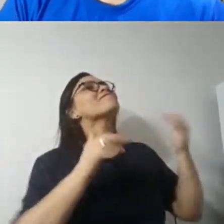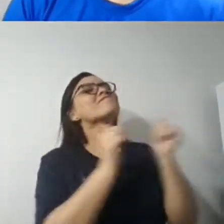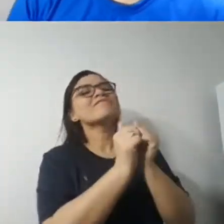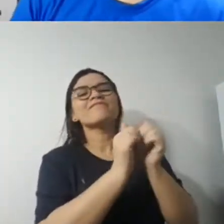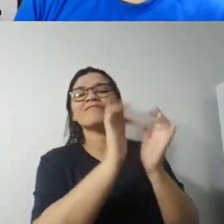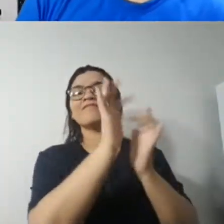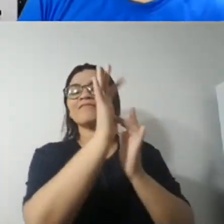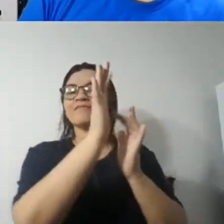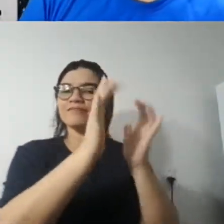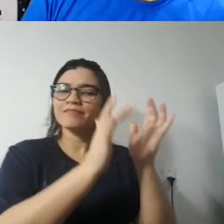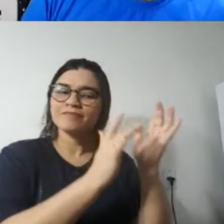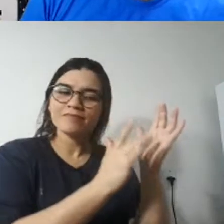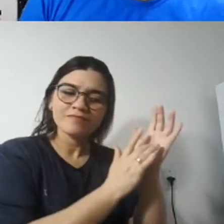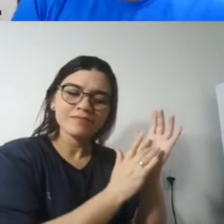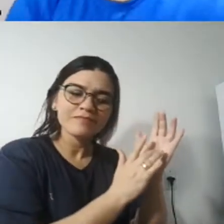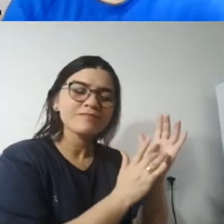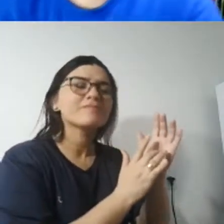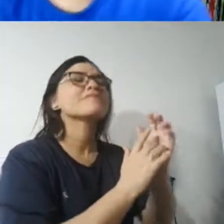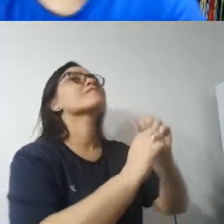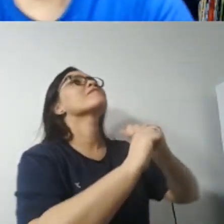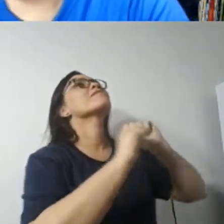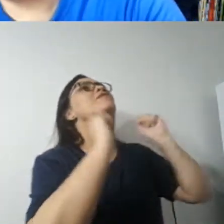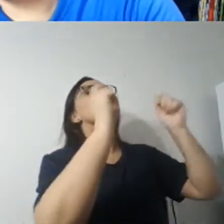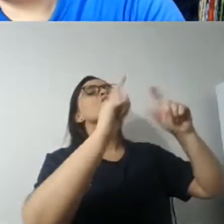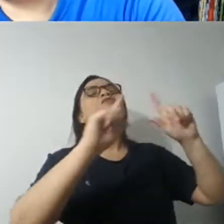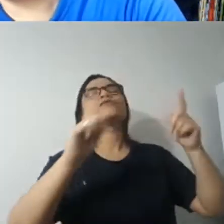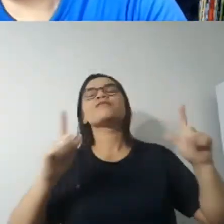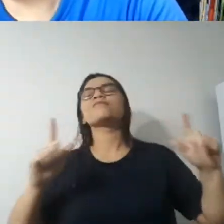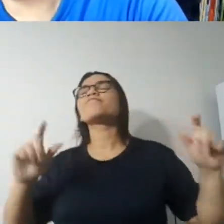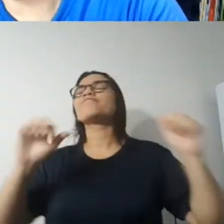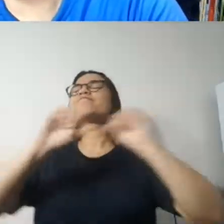glórias, aleluia.